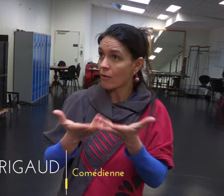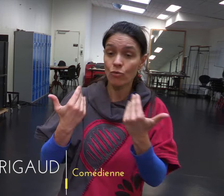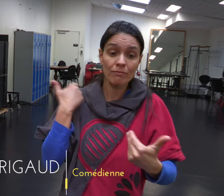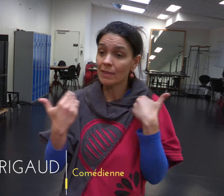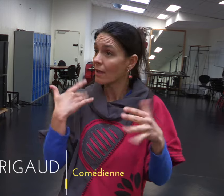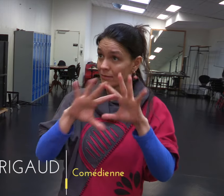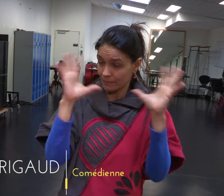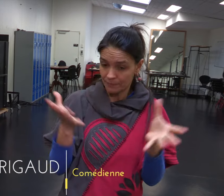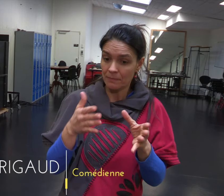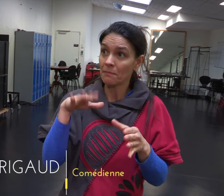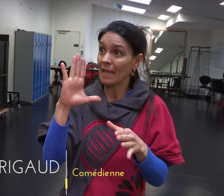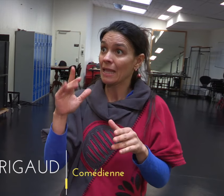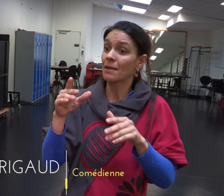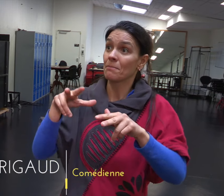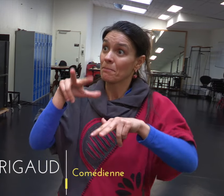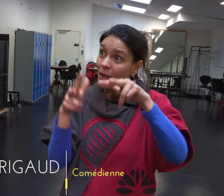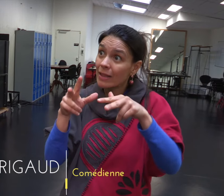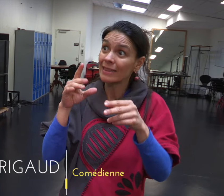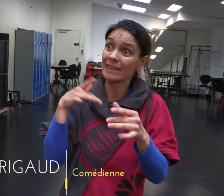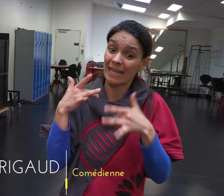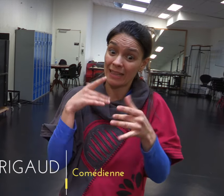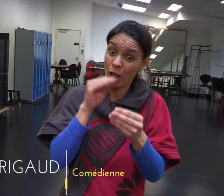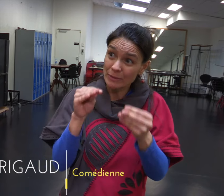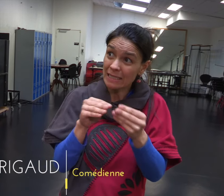En juin, ça fera 3 ans que je suis comédienne.